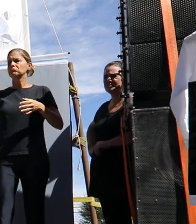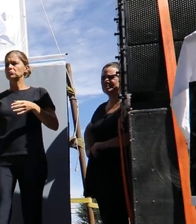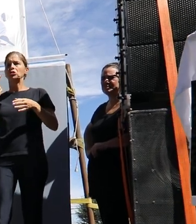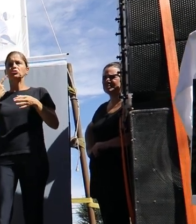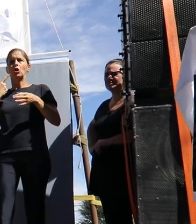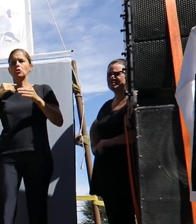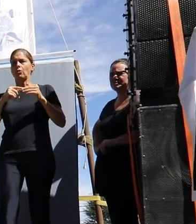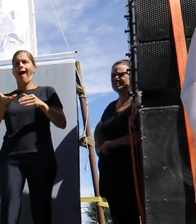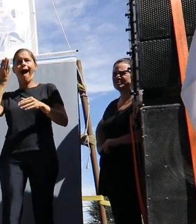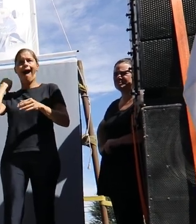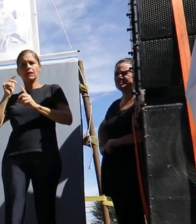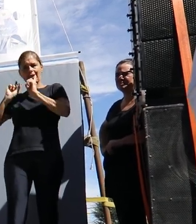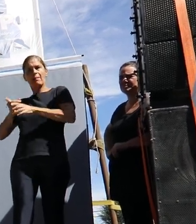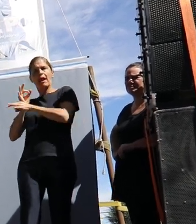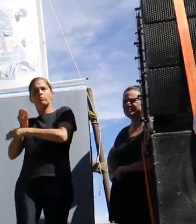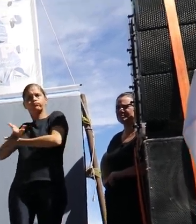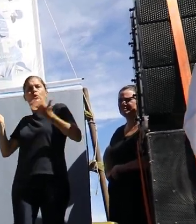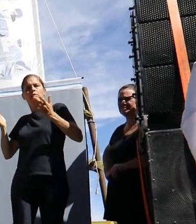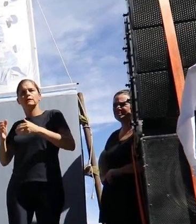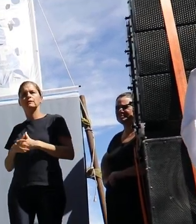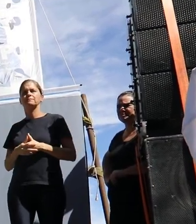y todas